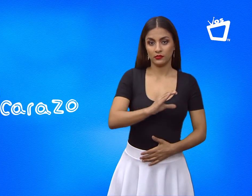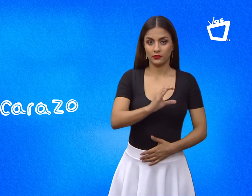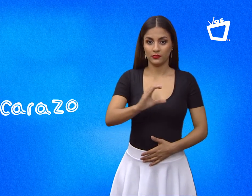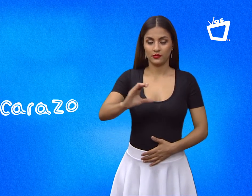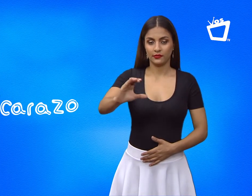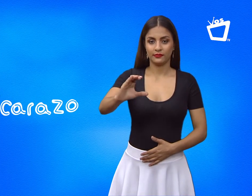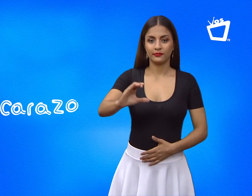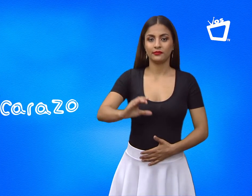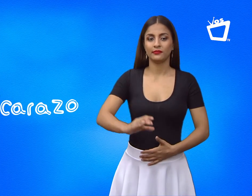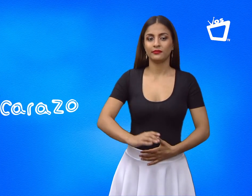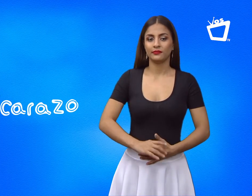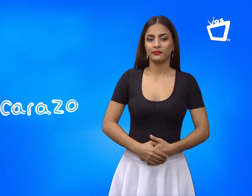Carazo.